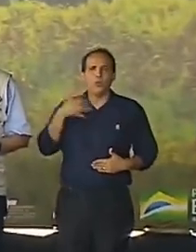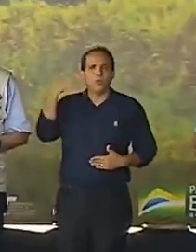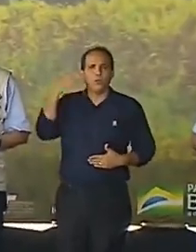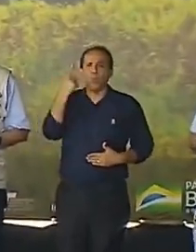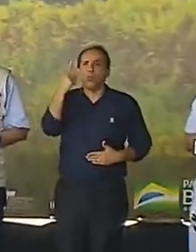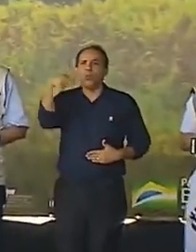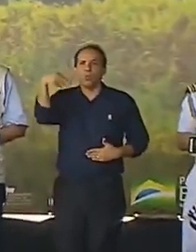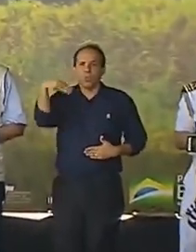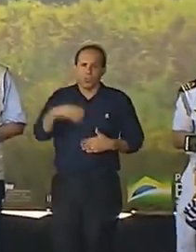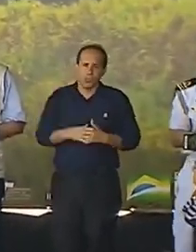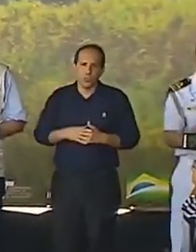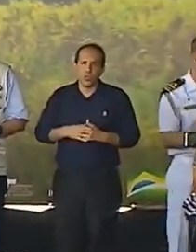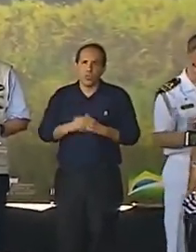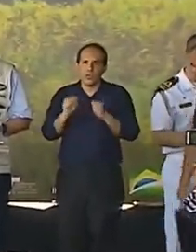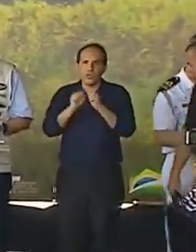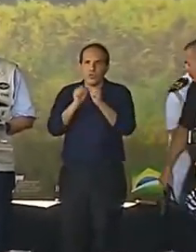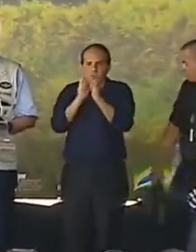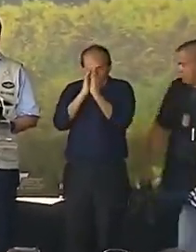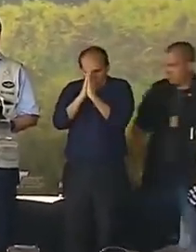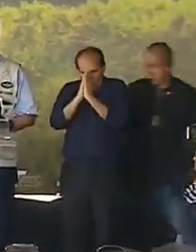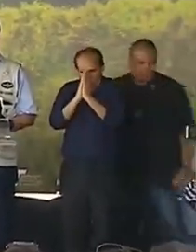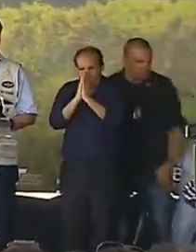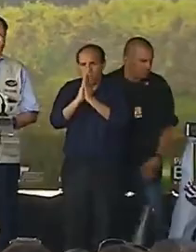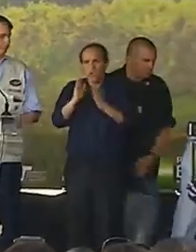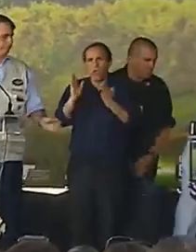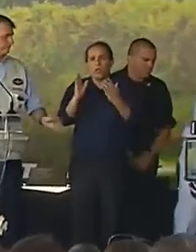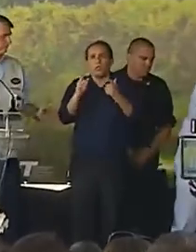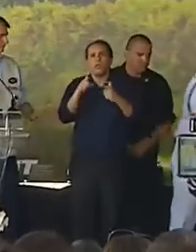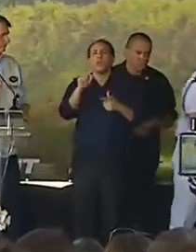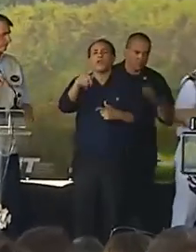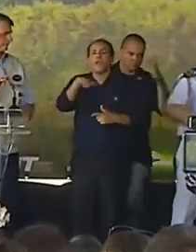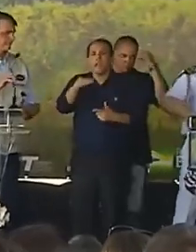por 1 minuto para fazer uma oração para quem é cristão.